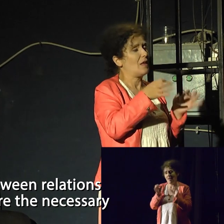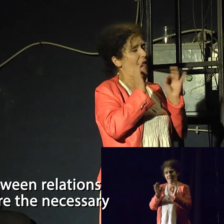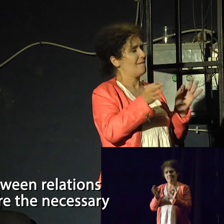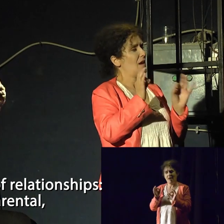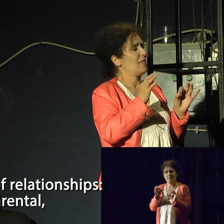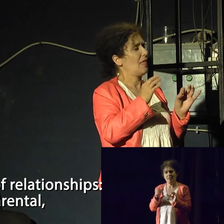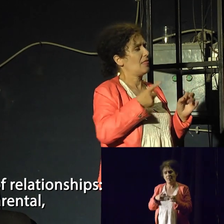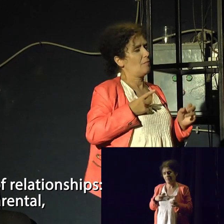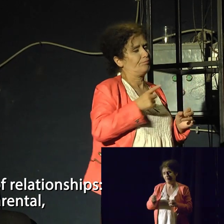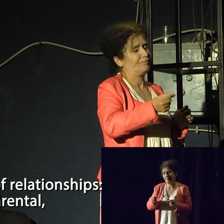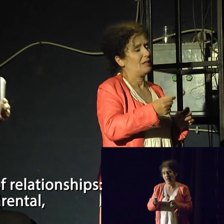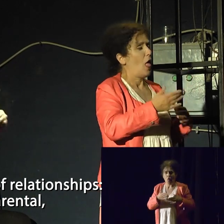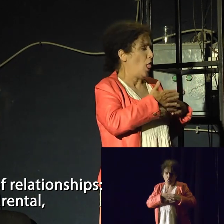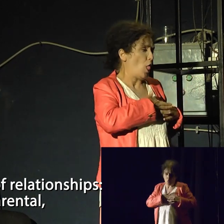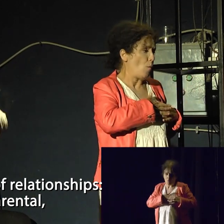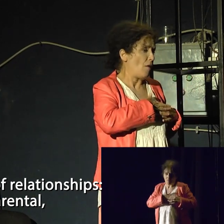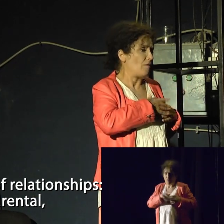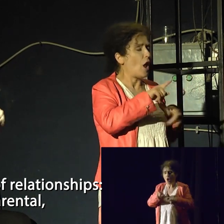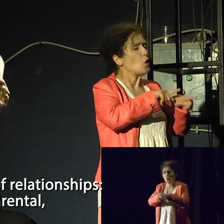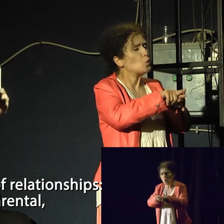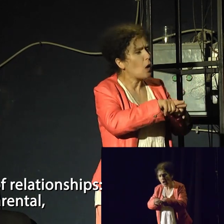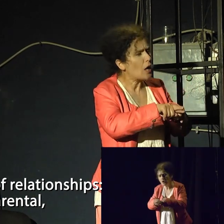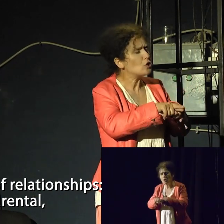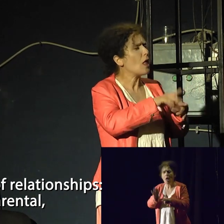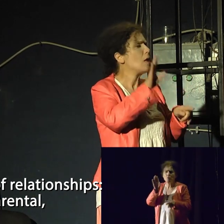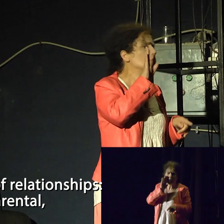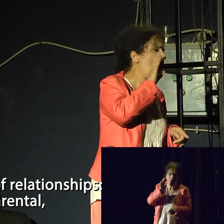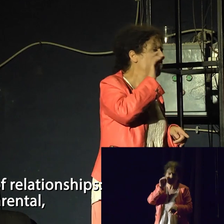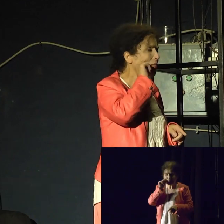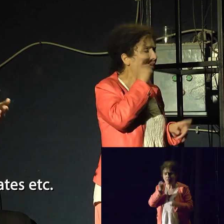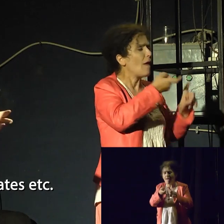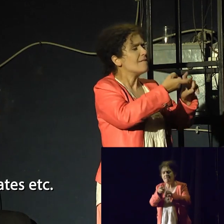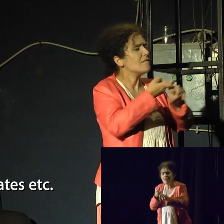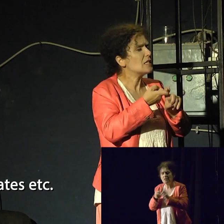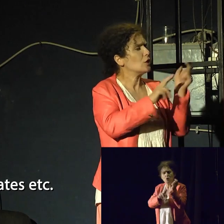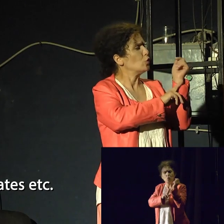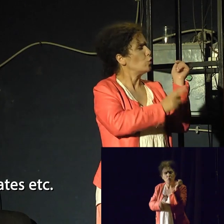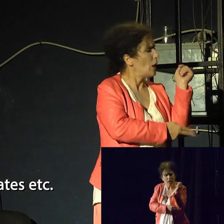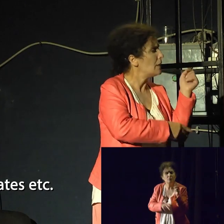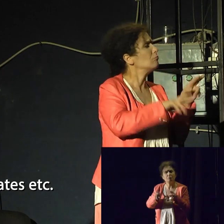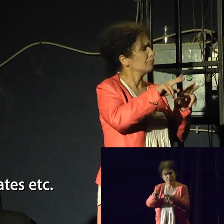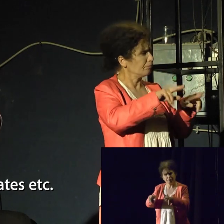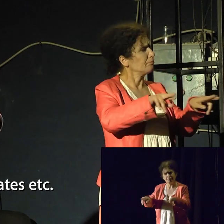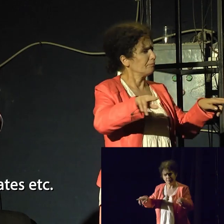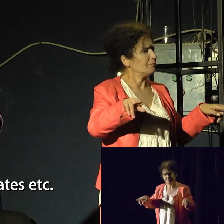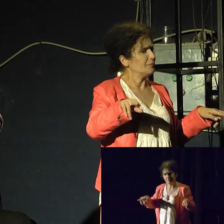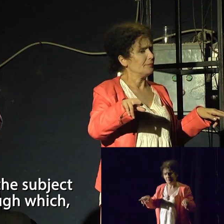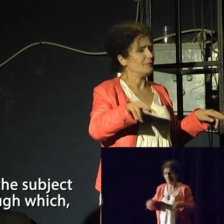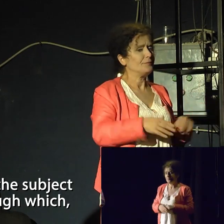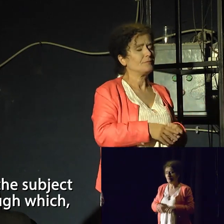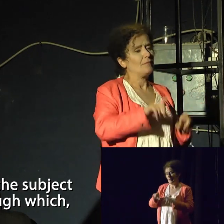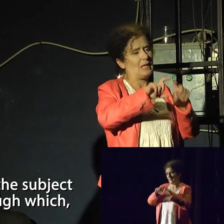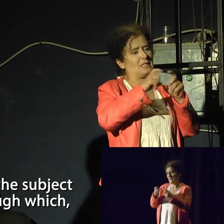квалитетна врска, не само љубовна, туку и врски со другарчињата, врски со родителите, врски со соучениците и слично.